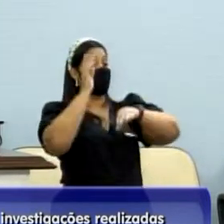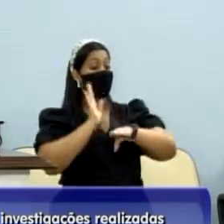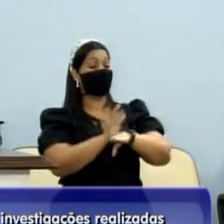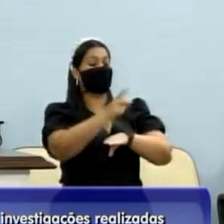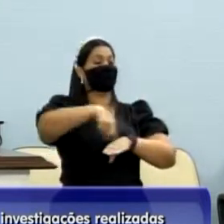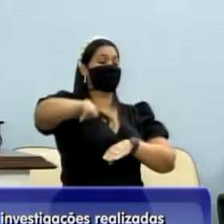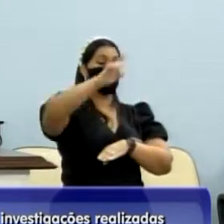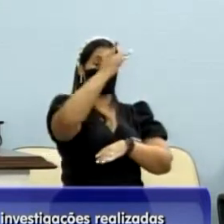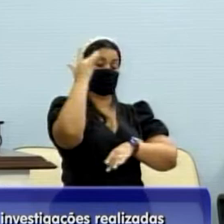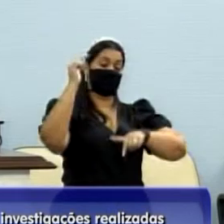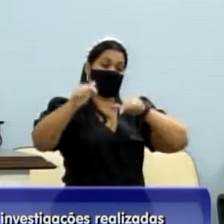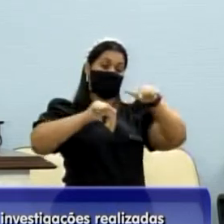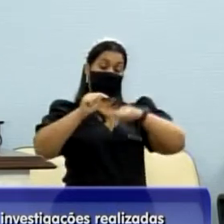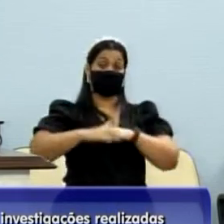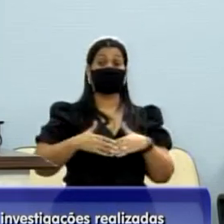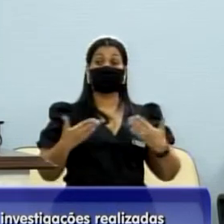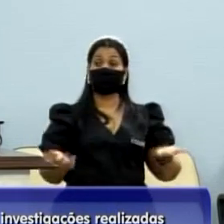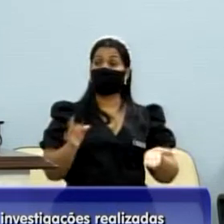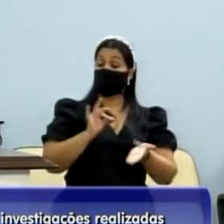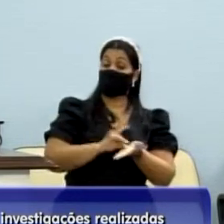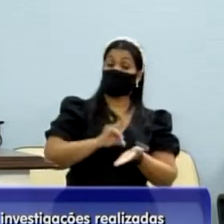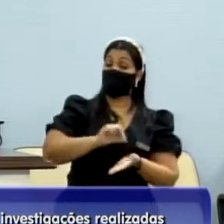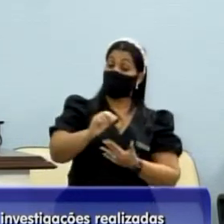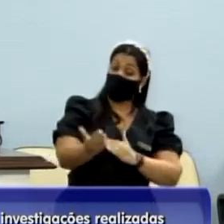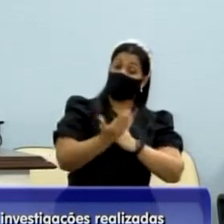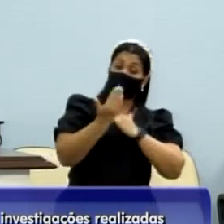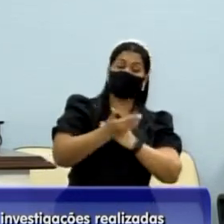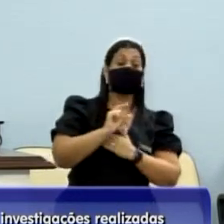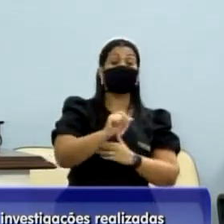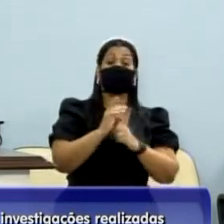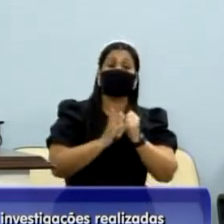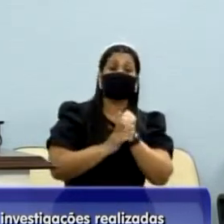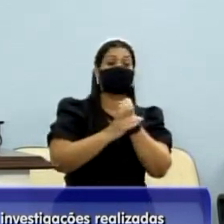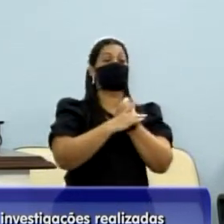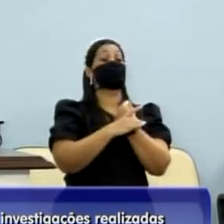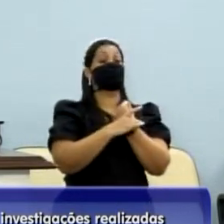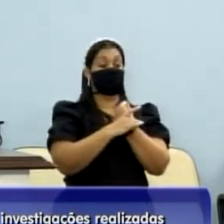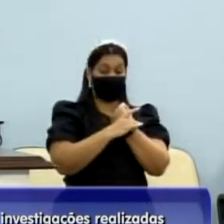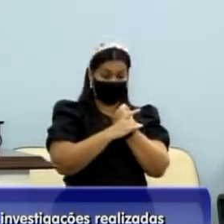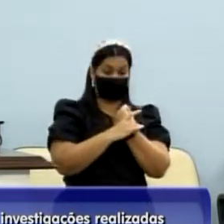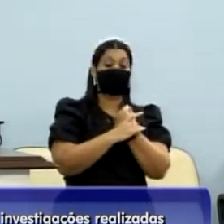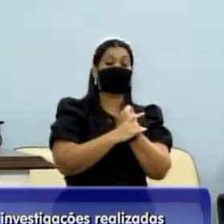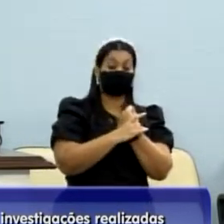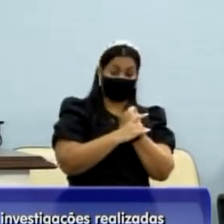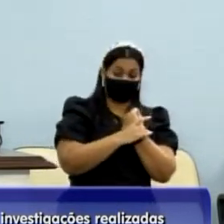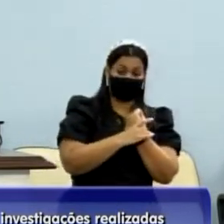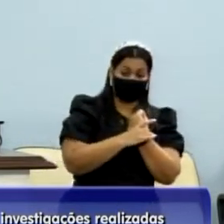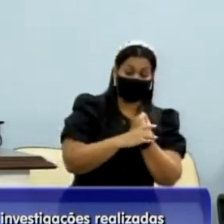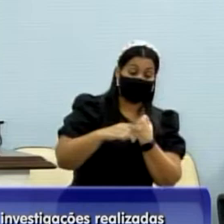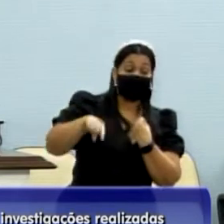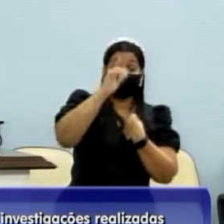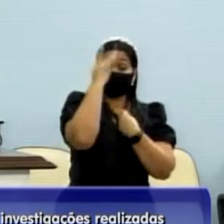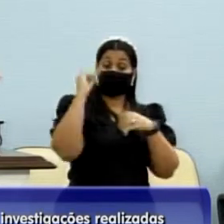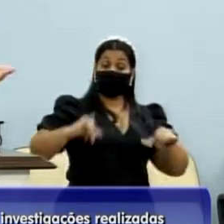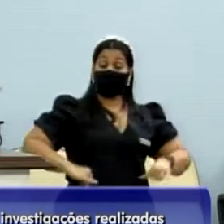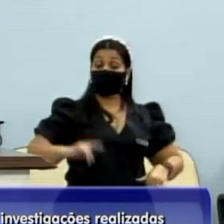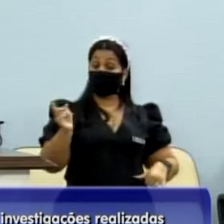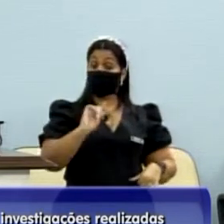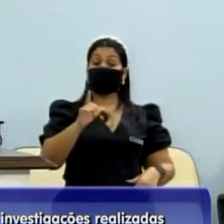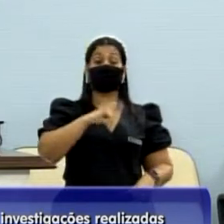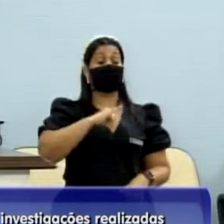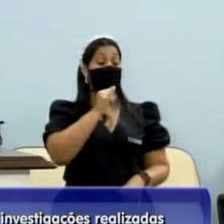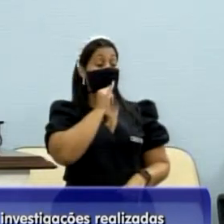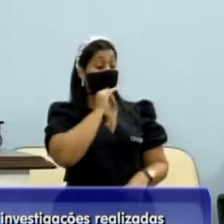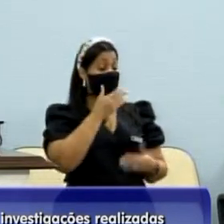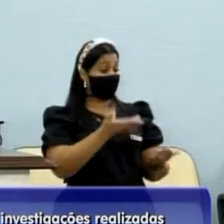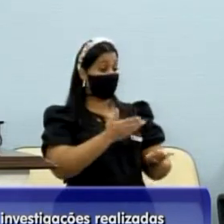aos trabalhadores. Na verdade, não são nem benefícios, são garantias. Ela está garantindo que eles não sejam lesados. E nós temos